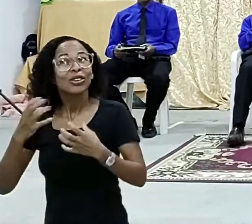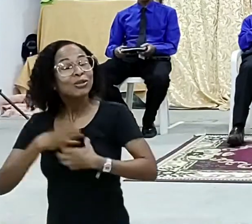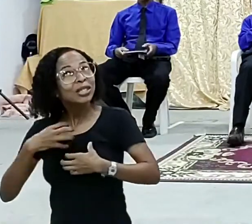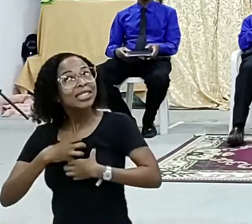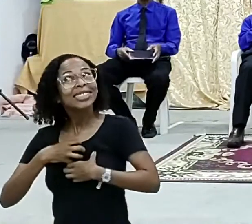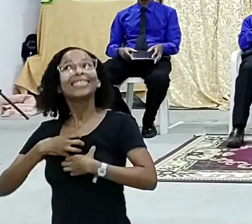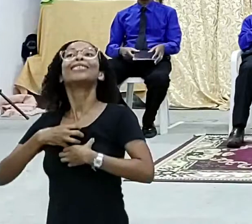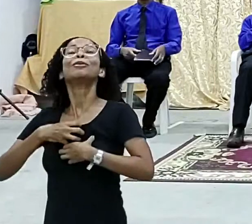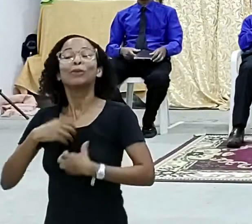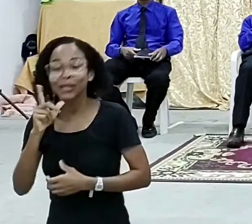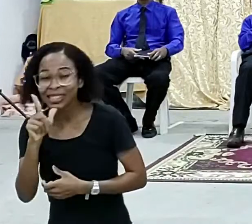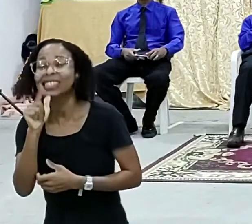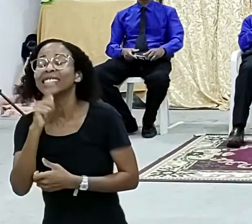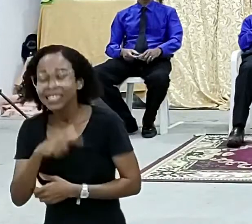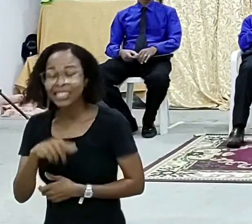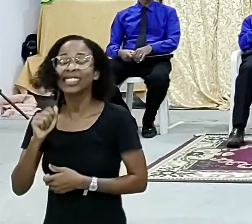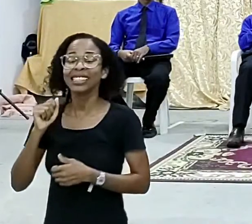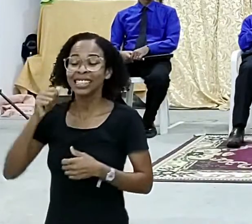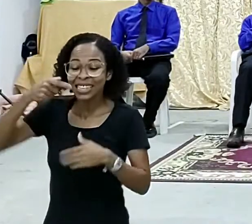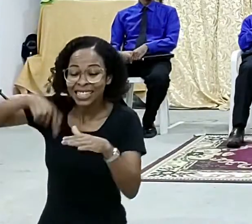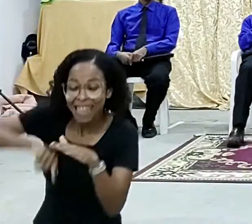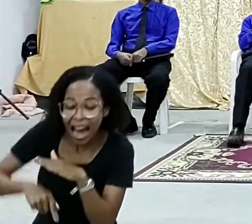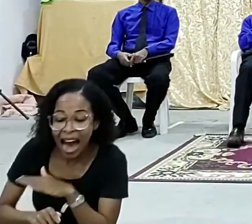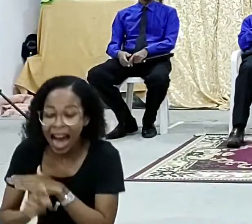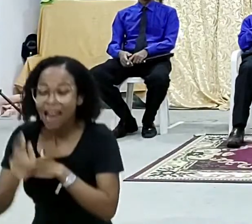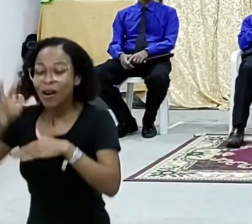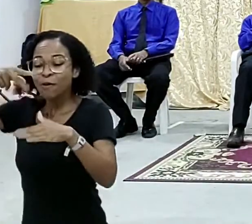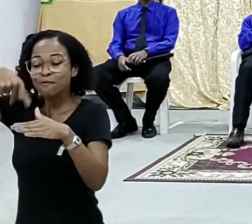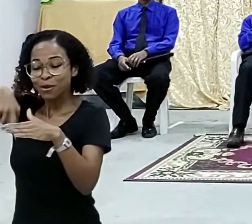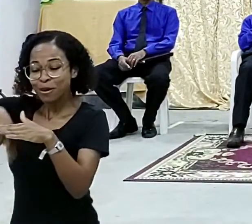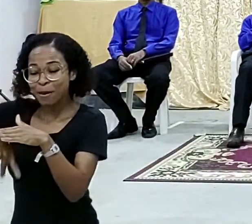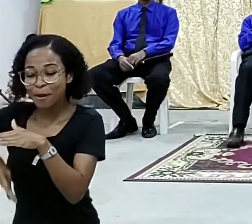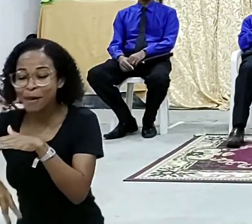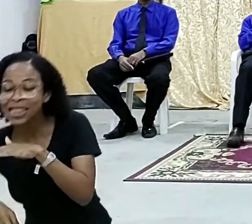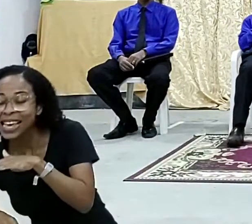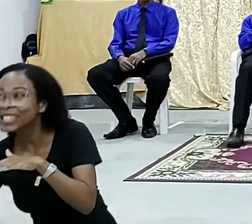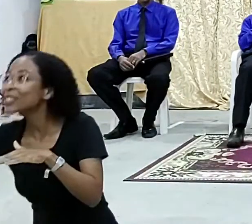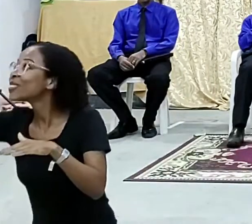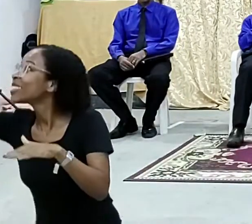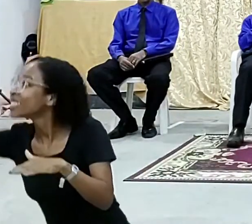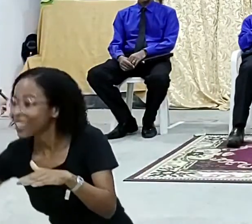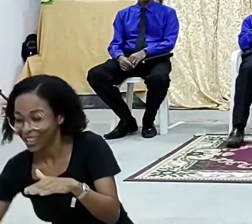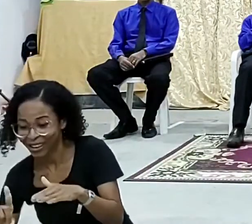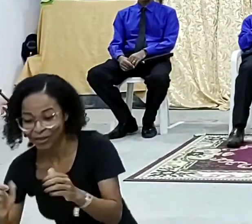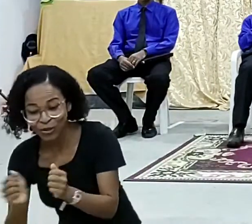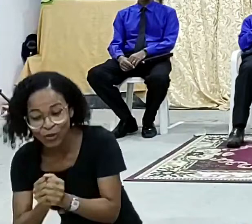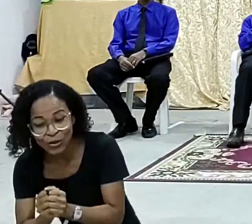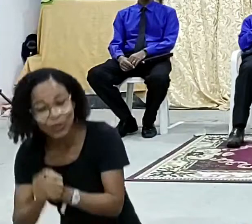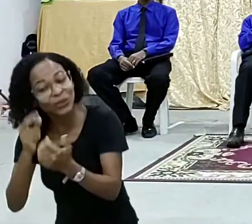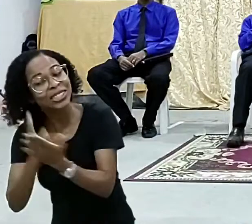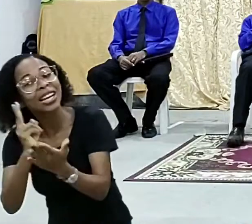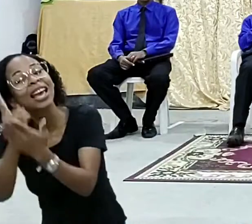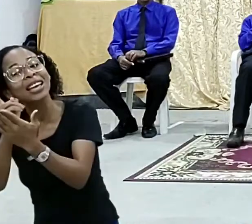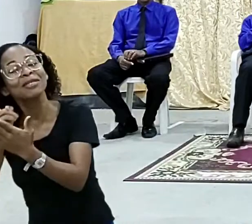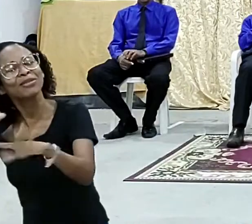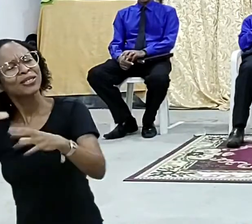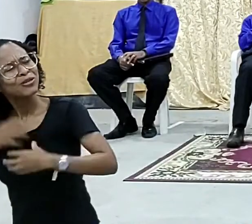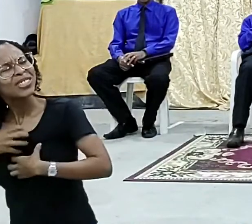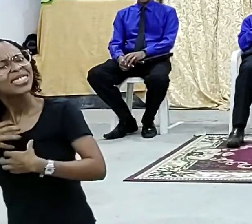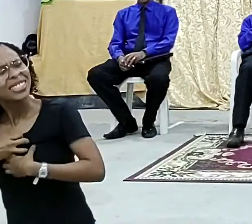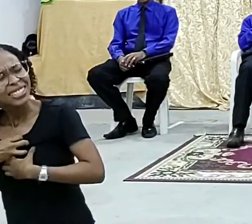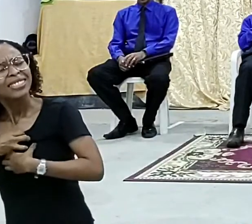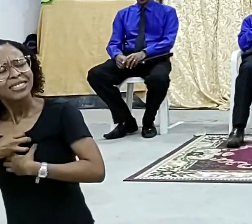Até dentro d'água este Deus, Ele me guarda. Até dentro d'água o Senhor faz grandes coisas por